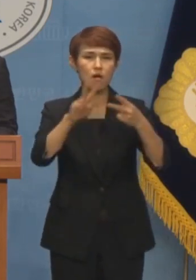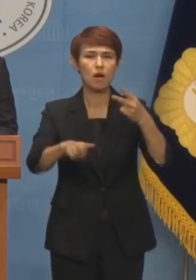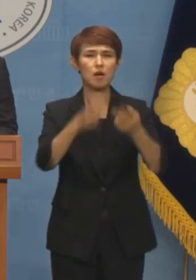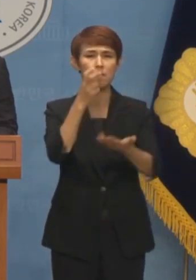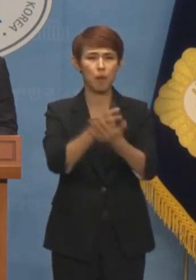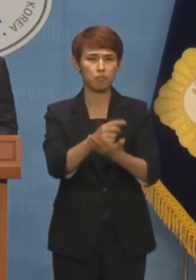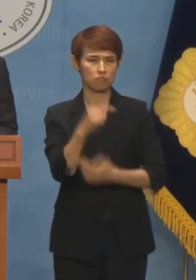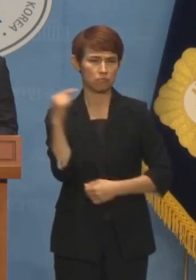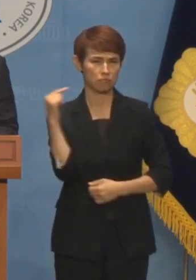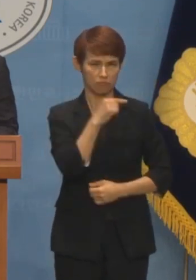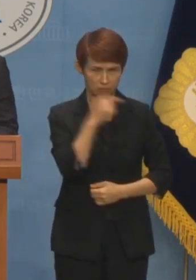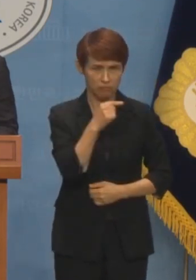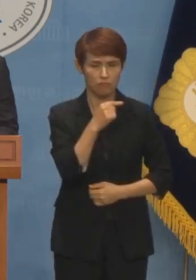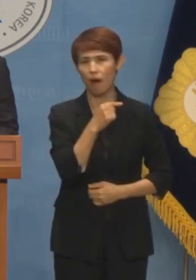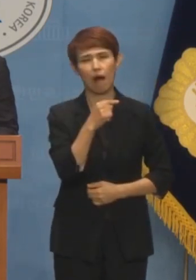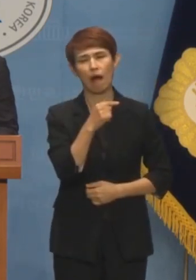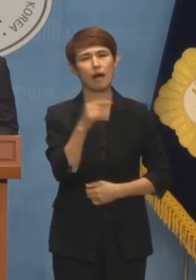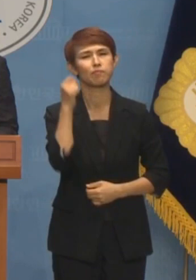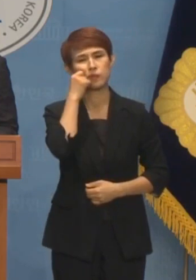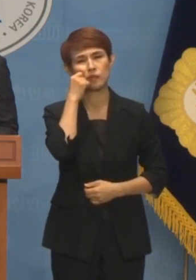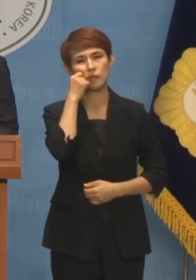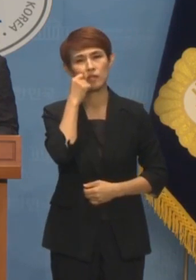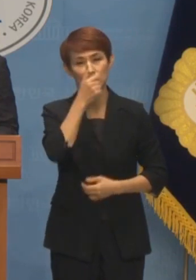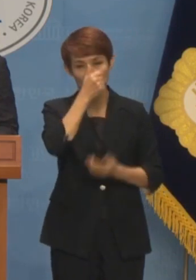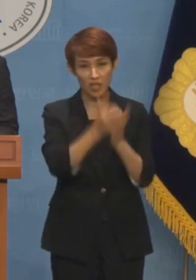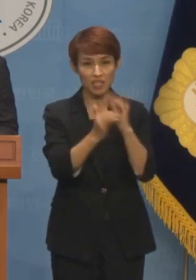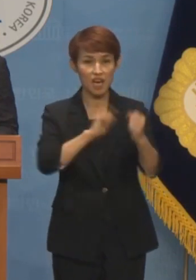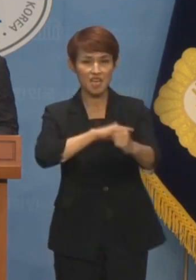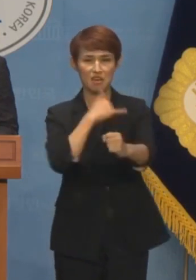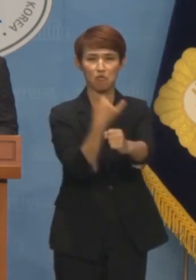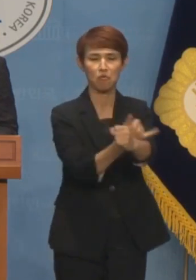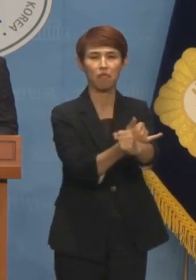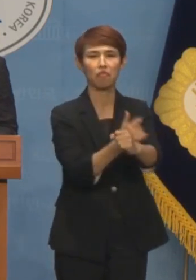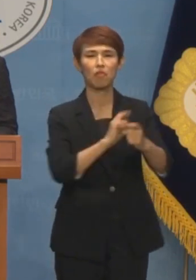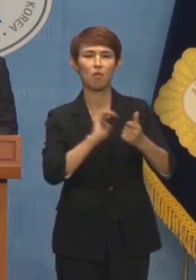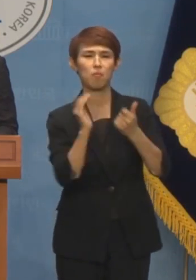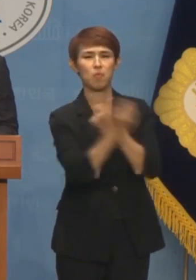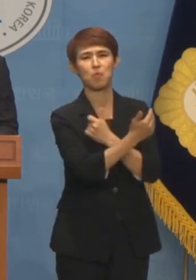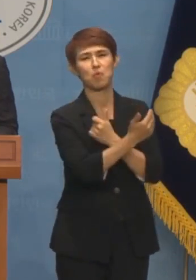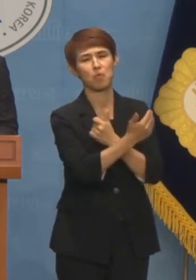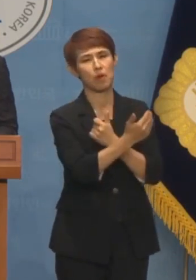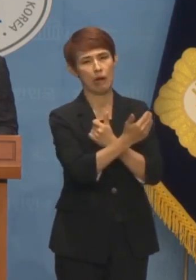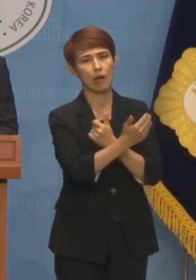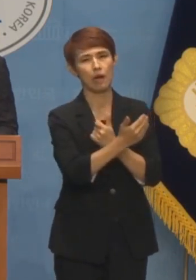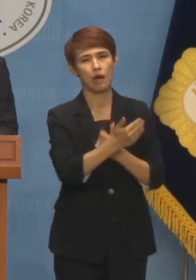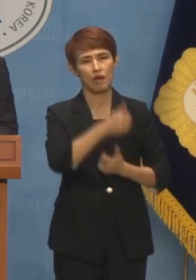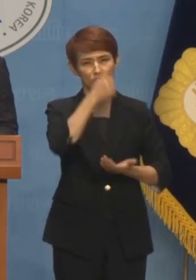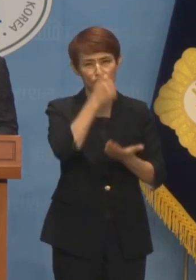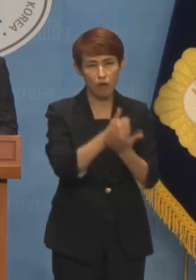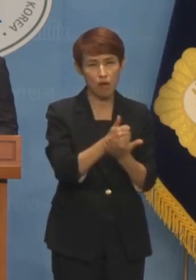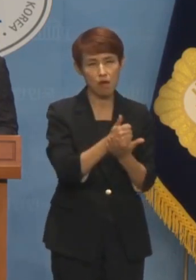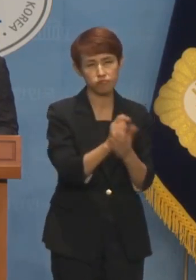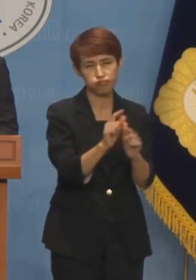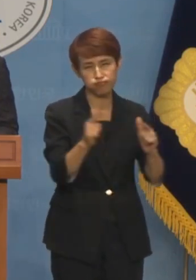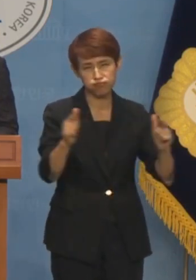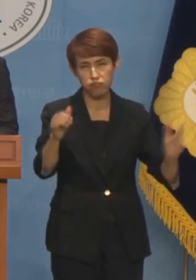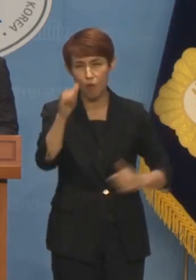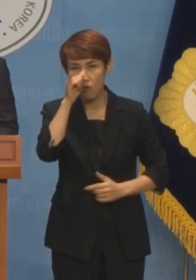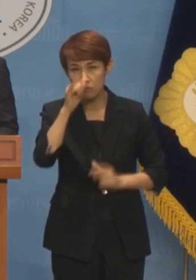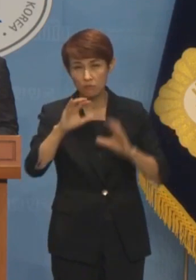건너갈 뿐만 아니라 범죄자의 인권만 지금보다 더 보호되고 각종 범죄가